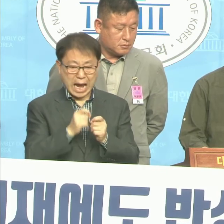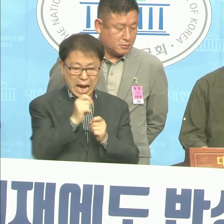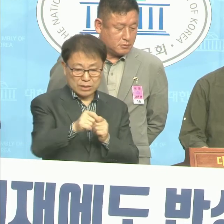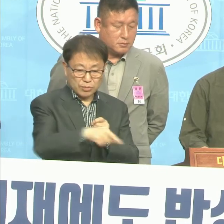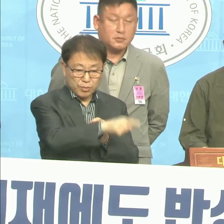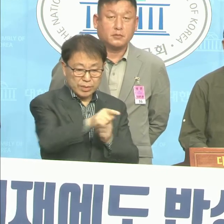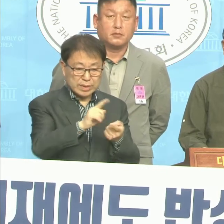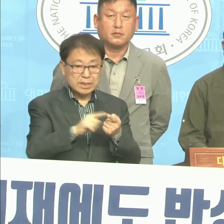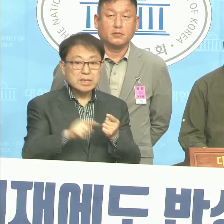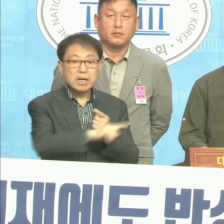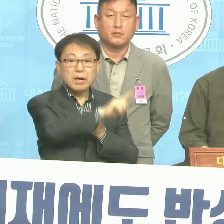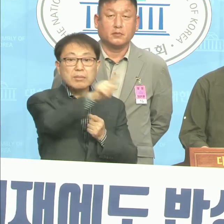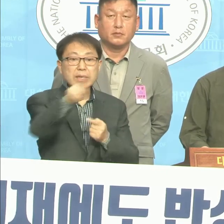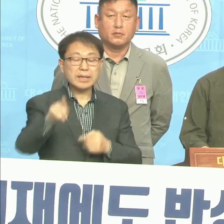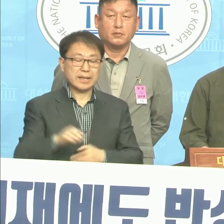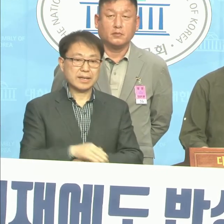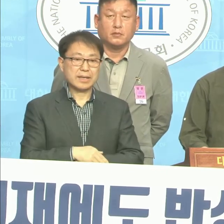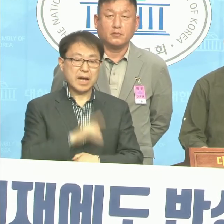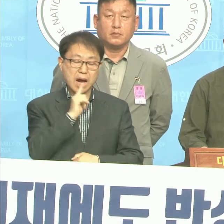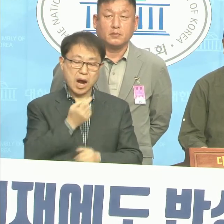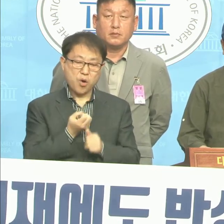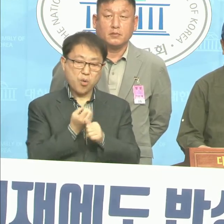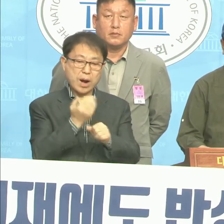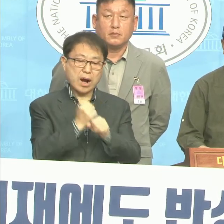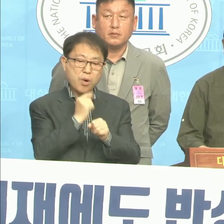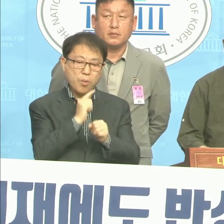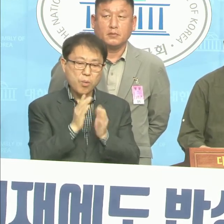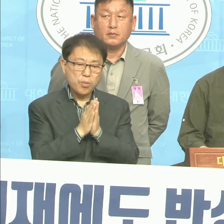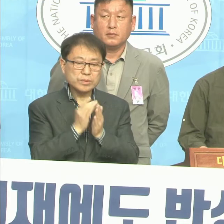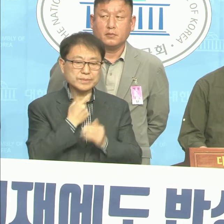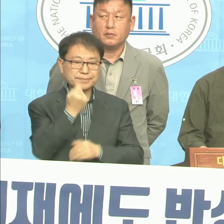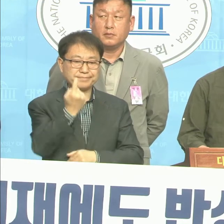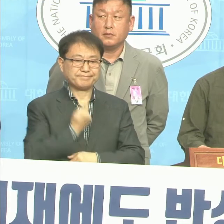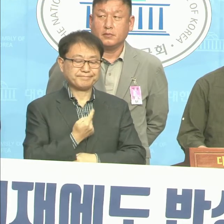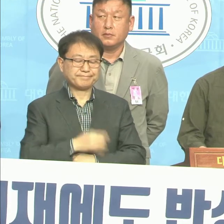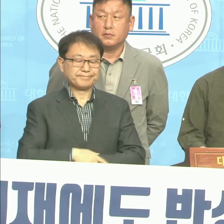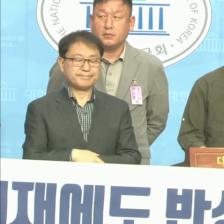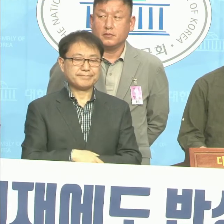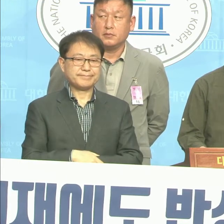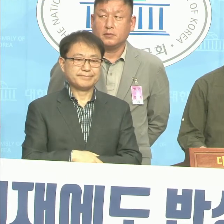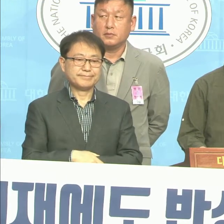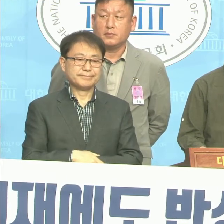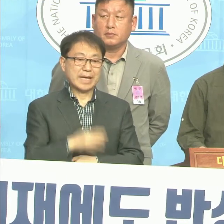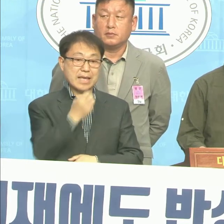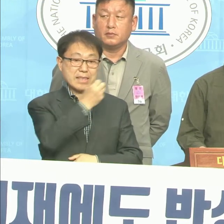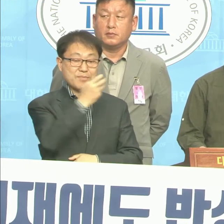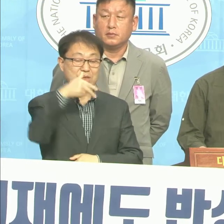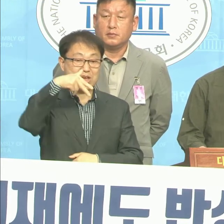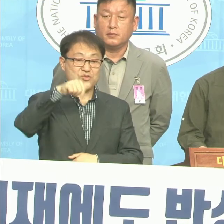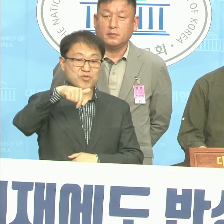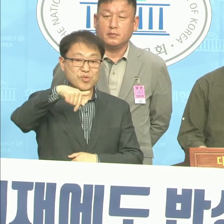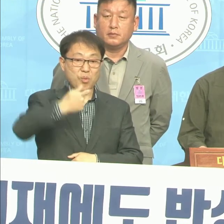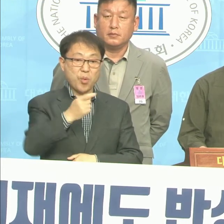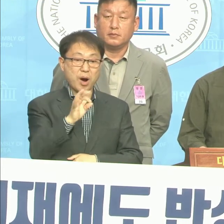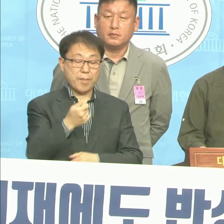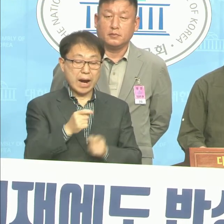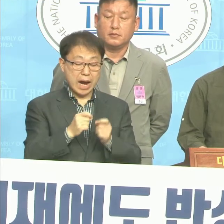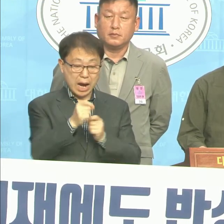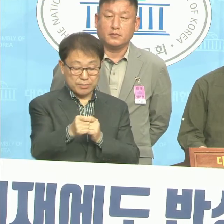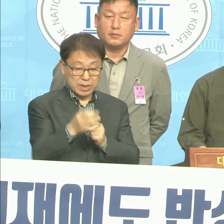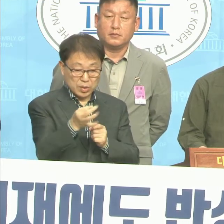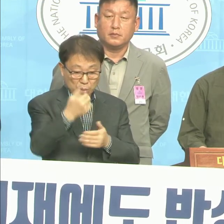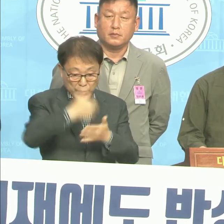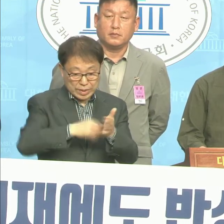대응을 여러분의 이렇게 고발하고 호소하자 가 합니다 삼성 전공은 하도급대금을 결정할 때